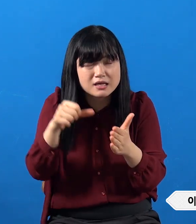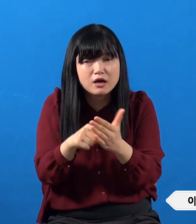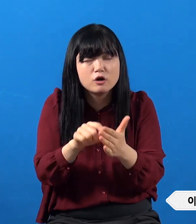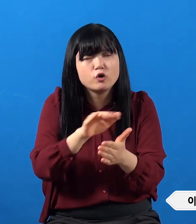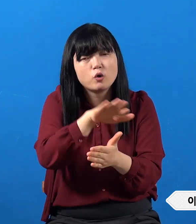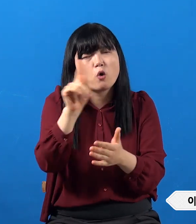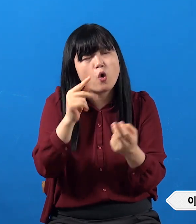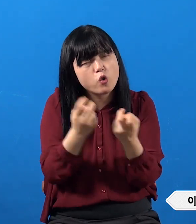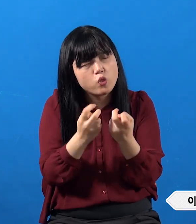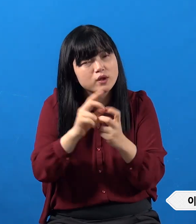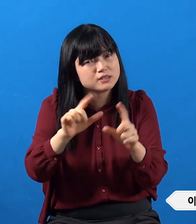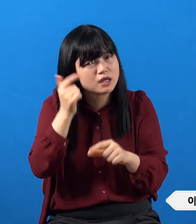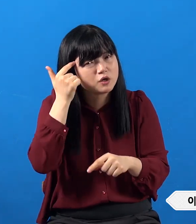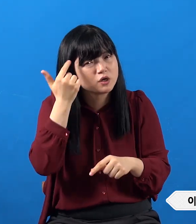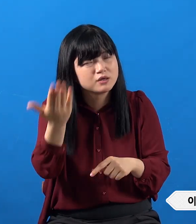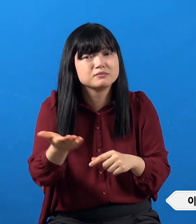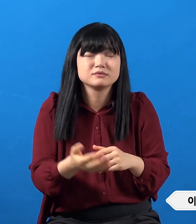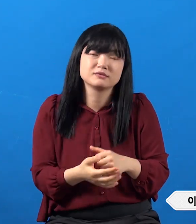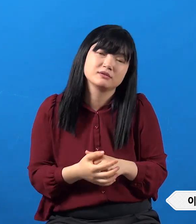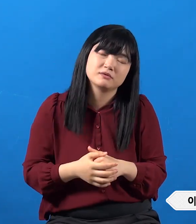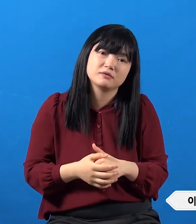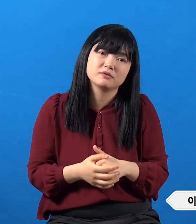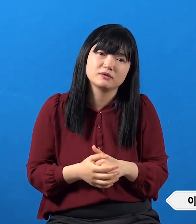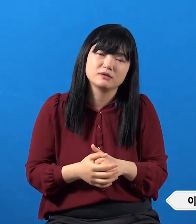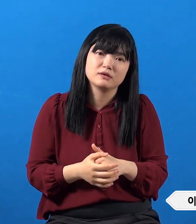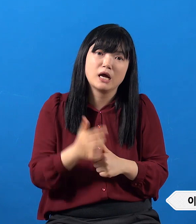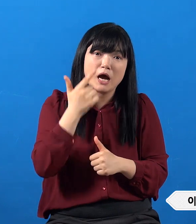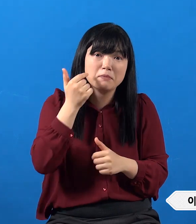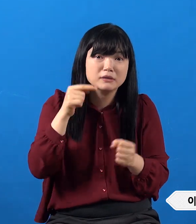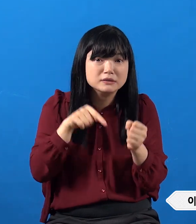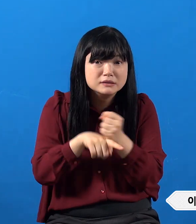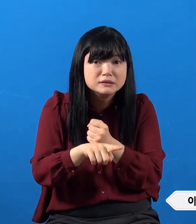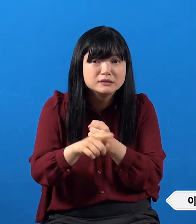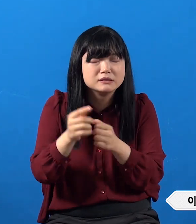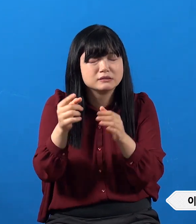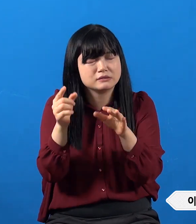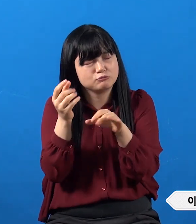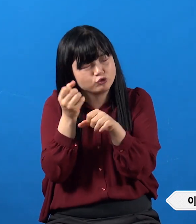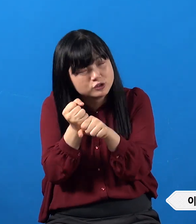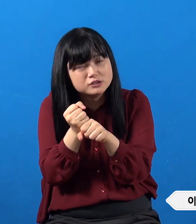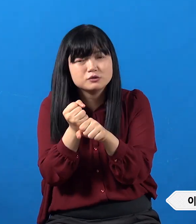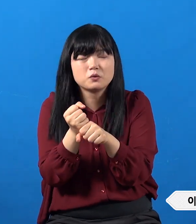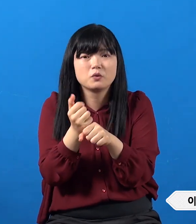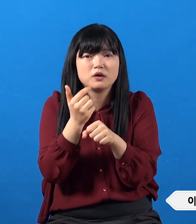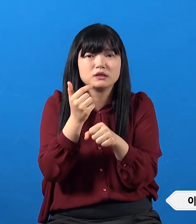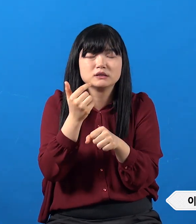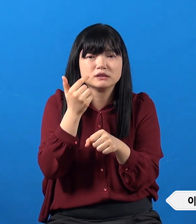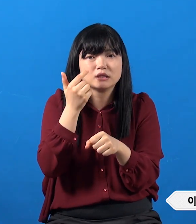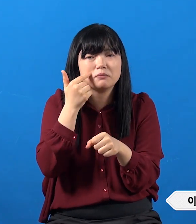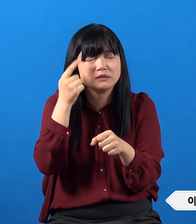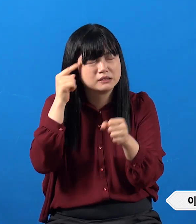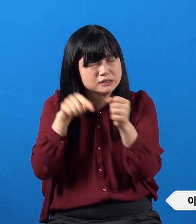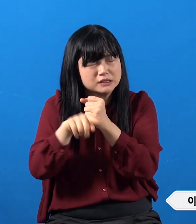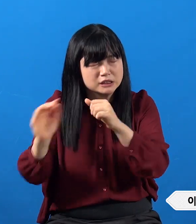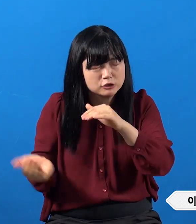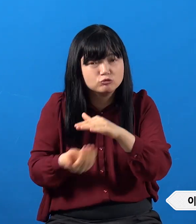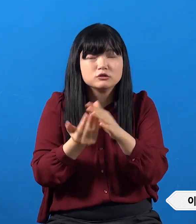저는 어떻게 사시겠습니까? 정말 아버지의 뜻을 붙들고 그의 뜻을 이루기